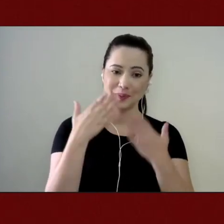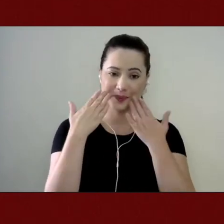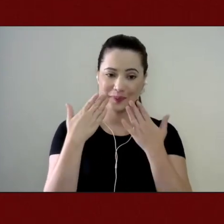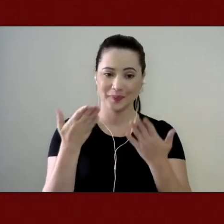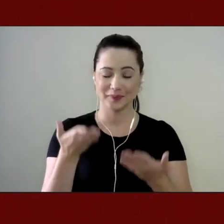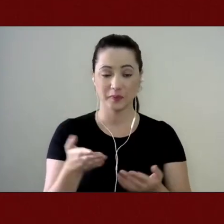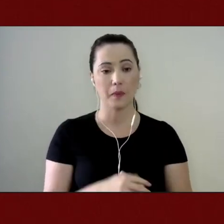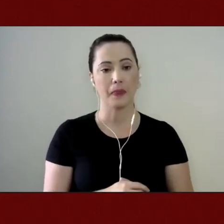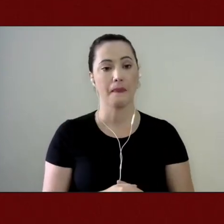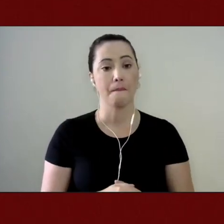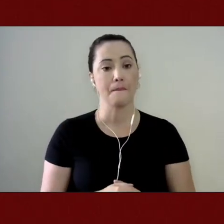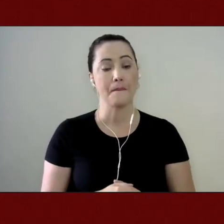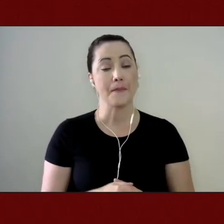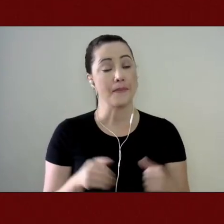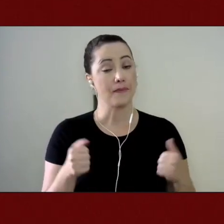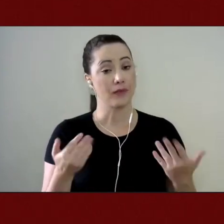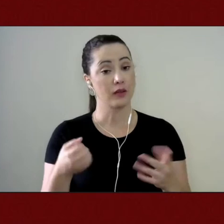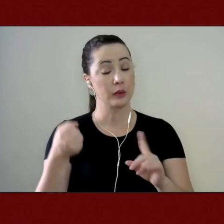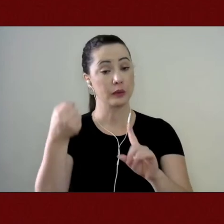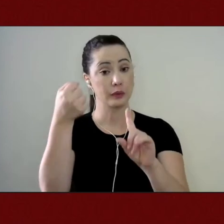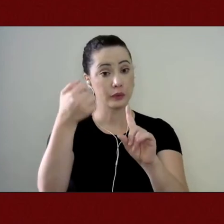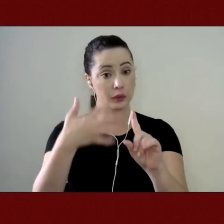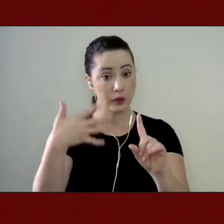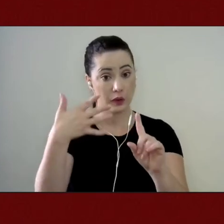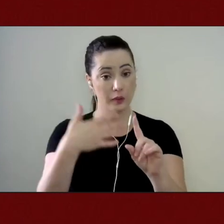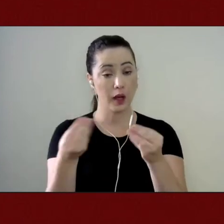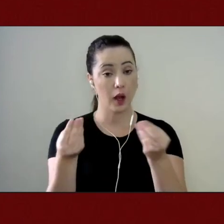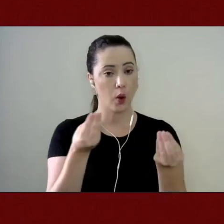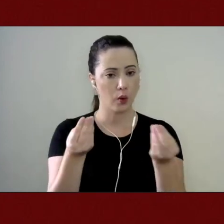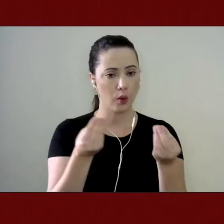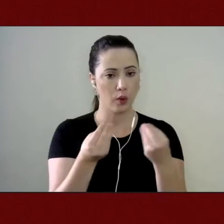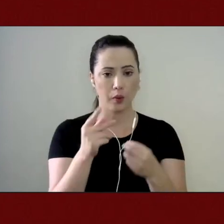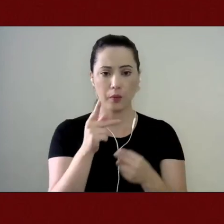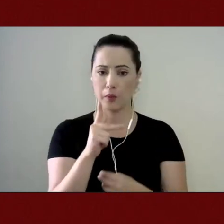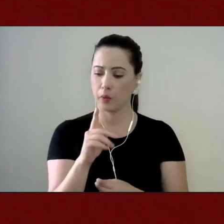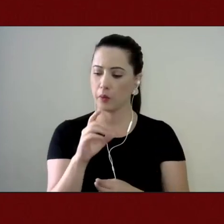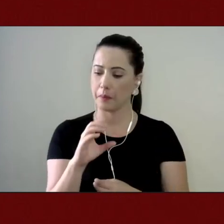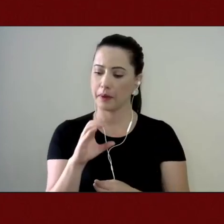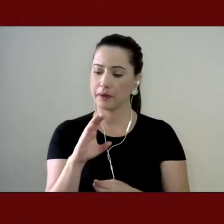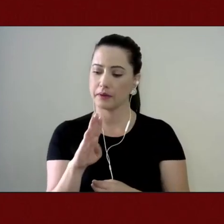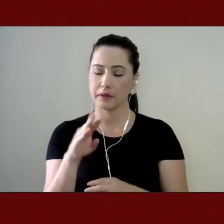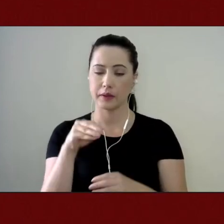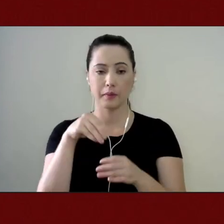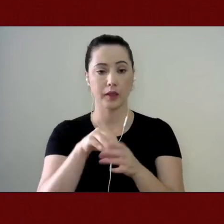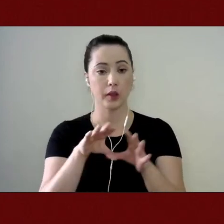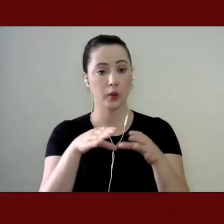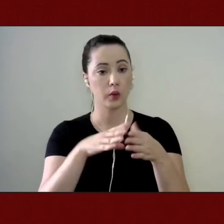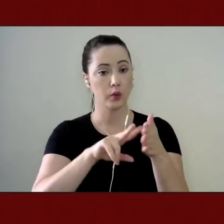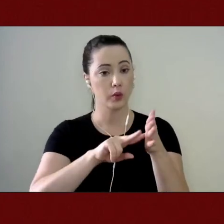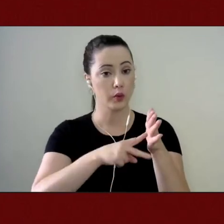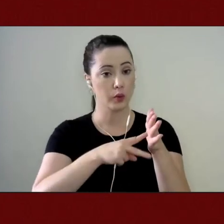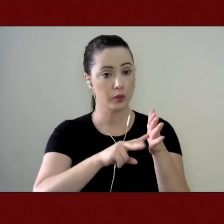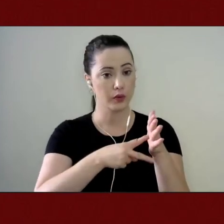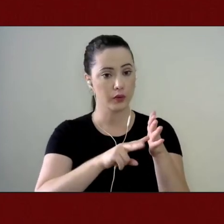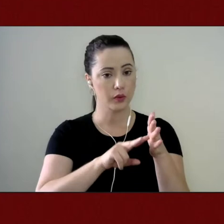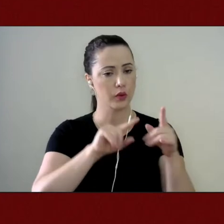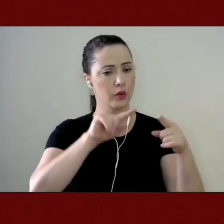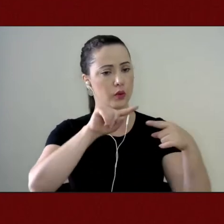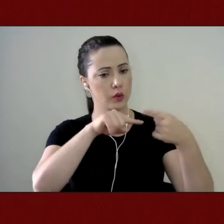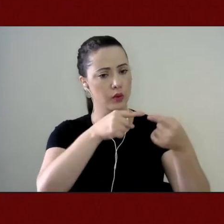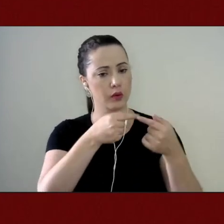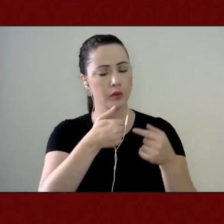Vou falar um pouco da vivência do PCB no mundo sindical, que depois dos